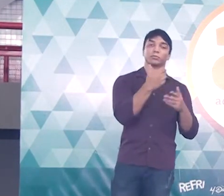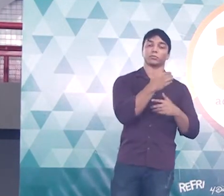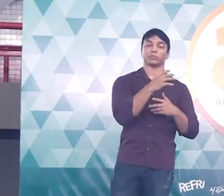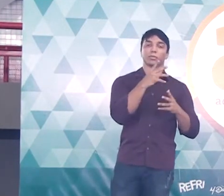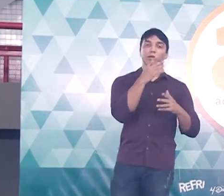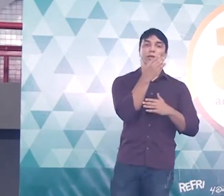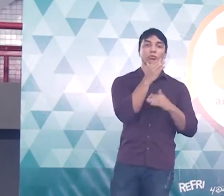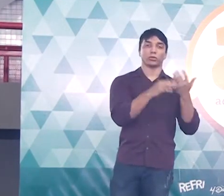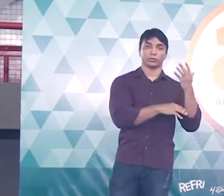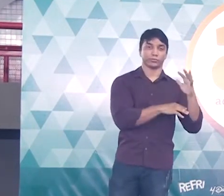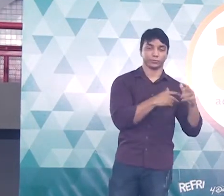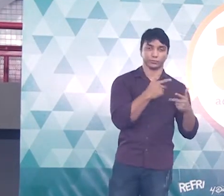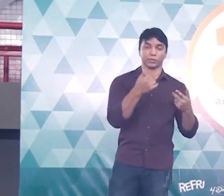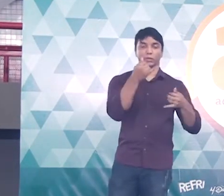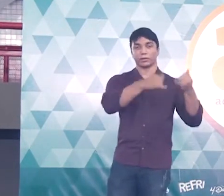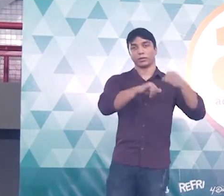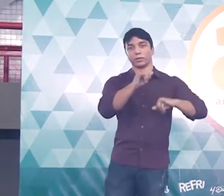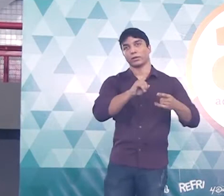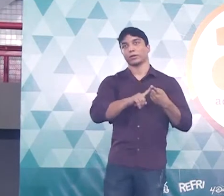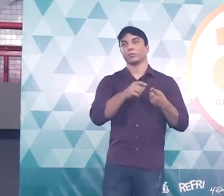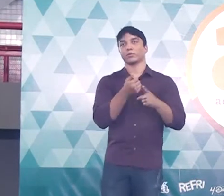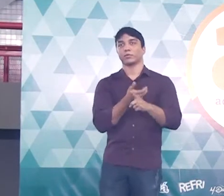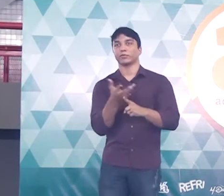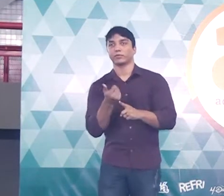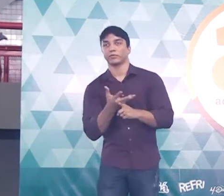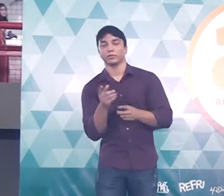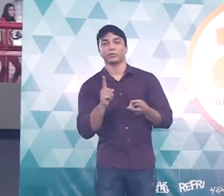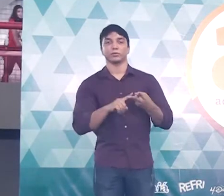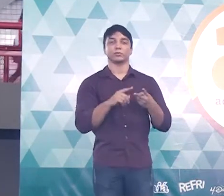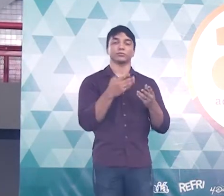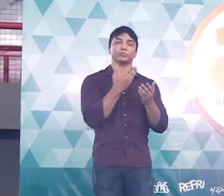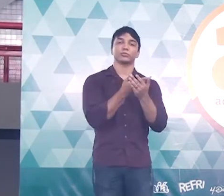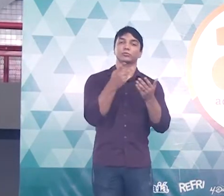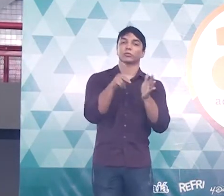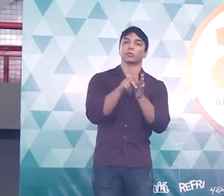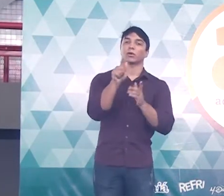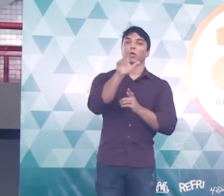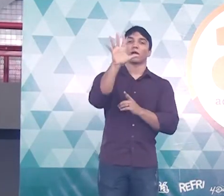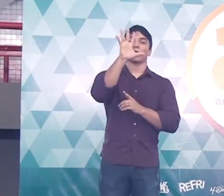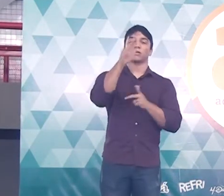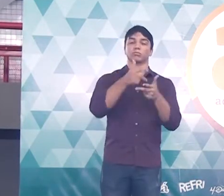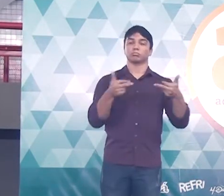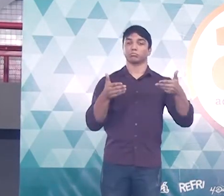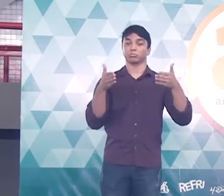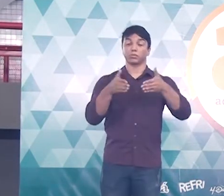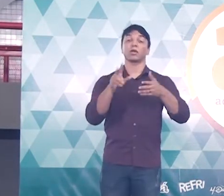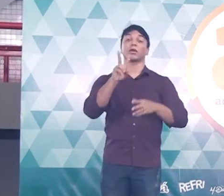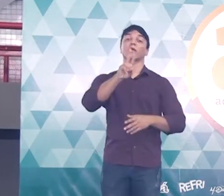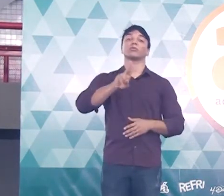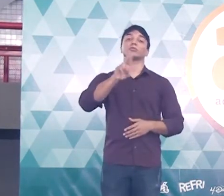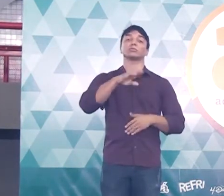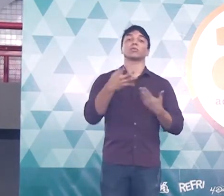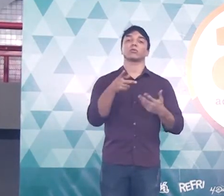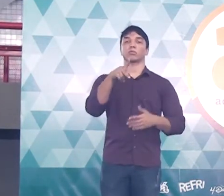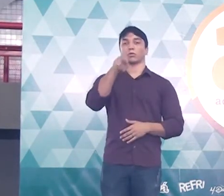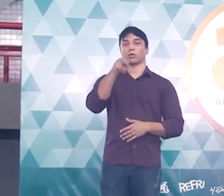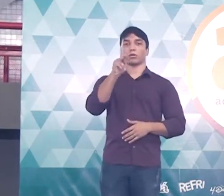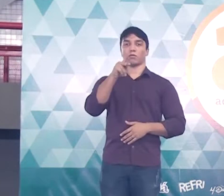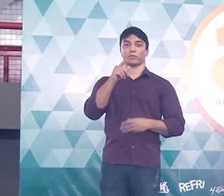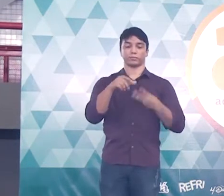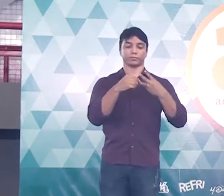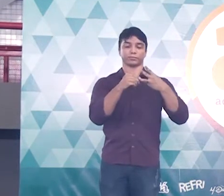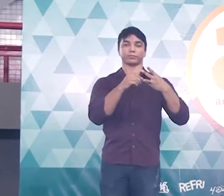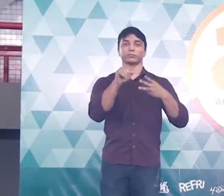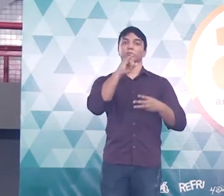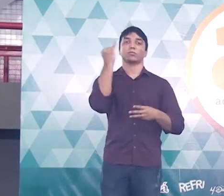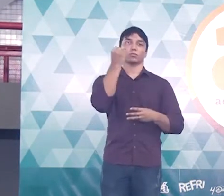da natureza. Química, na parte de física, estudo dos gases. Então você utiliza a escala Kelvin, que ela é a